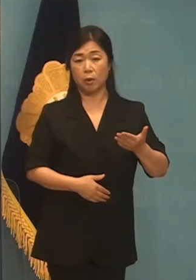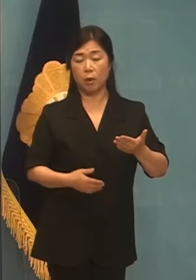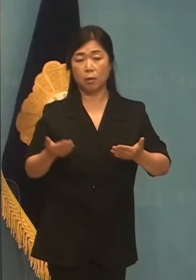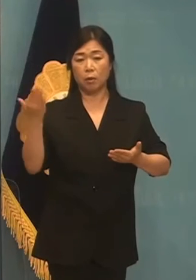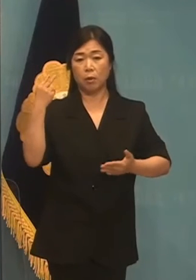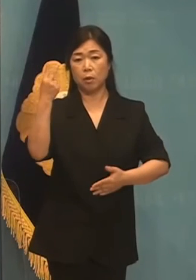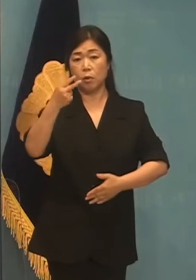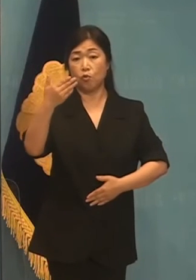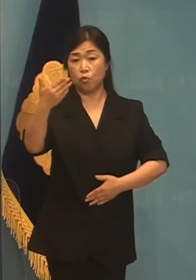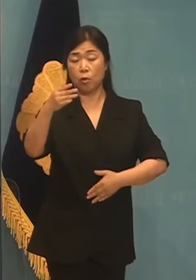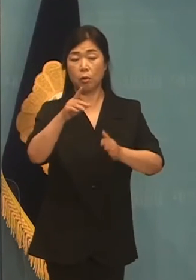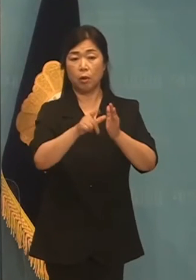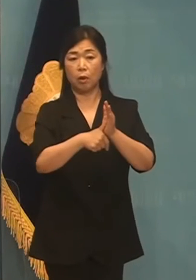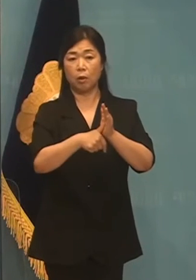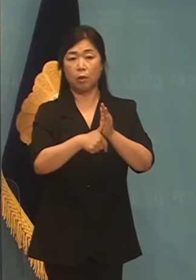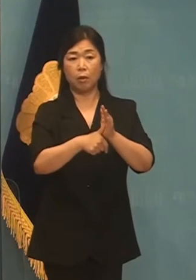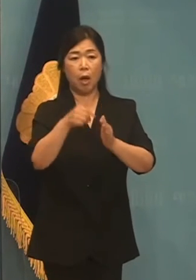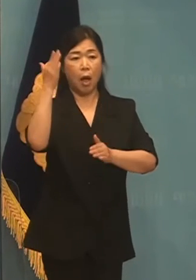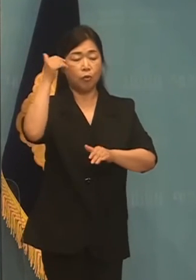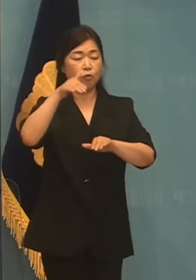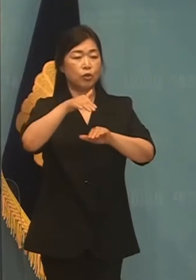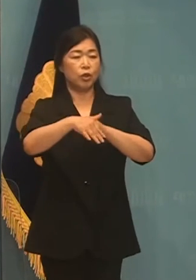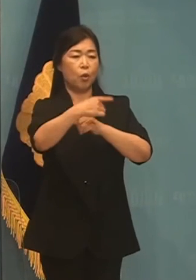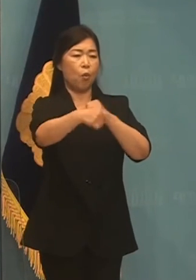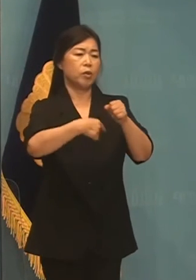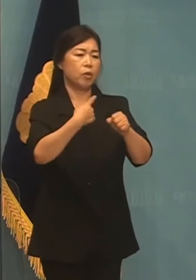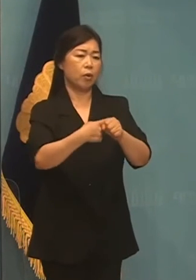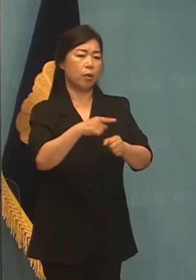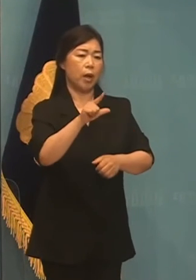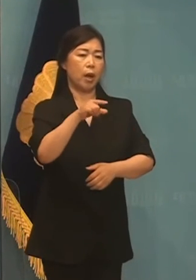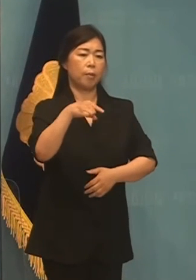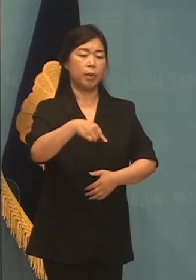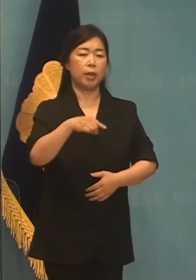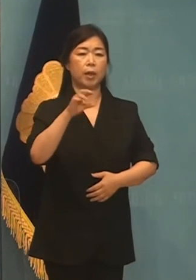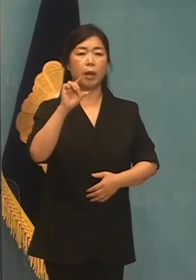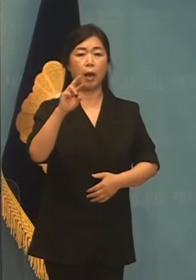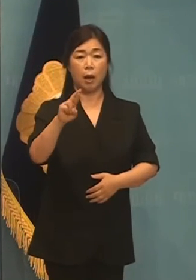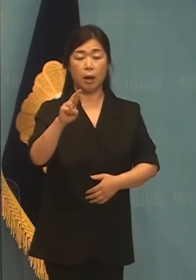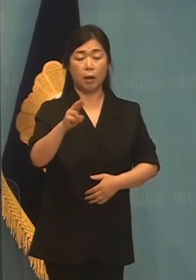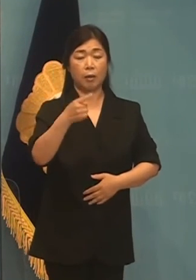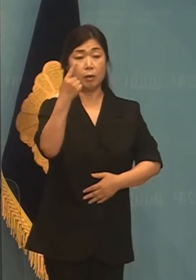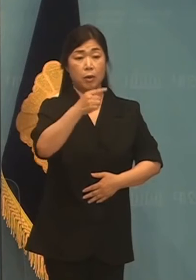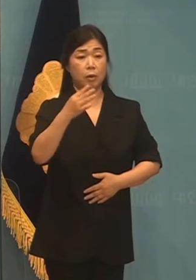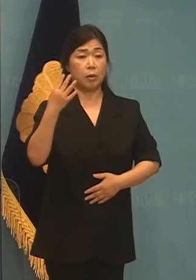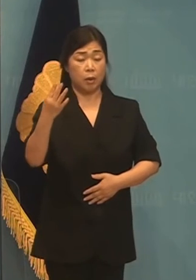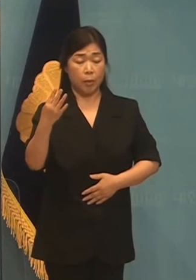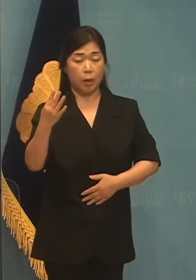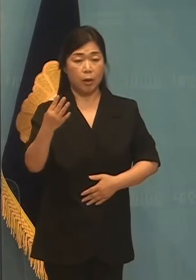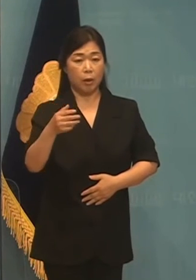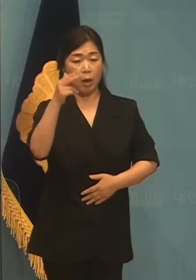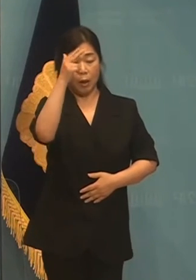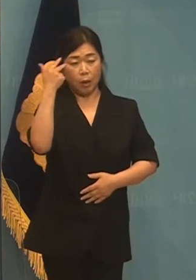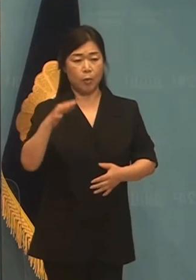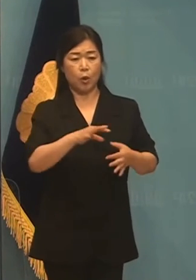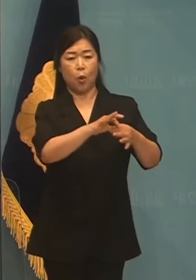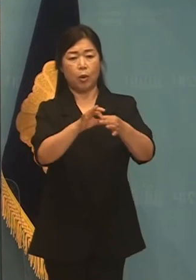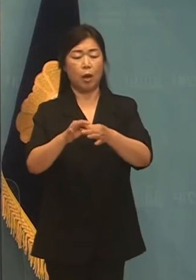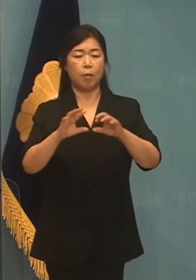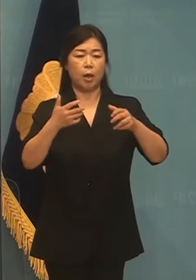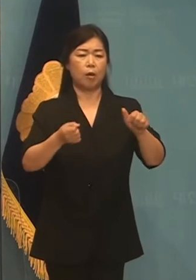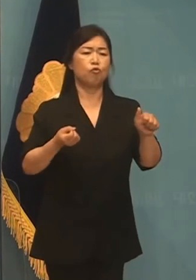지난 2009년에는 한국형 원전 APR-1400을 아랍에미레이트